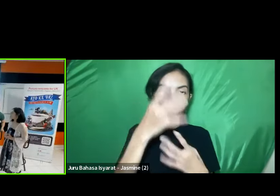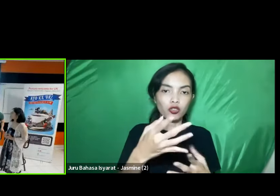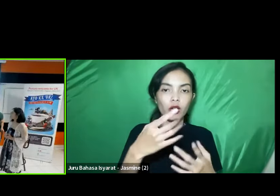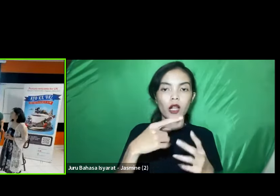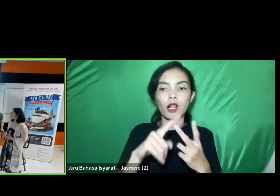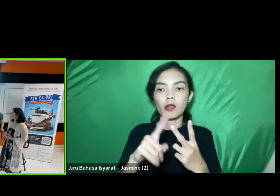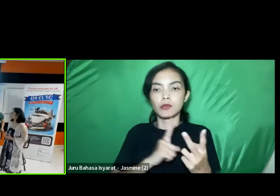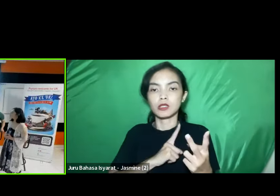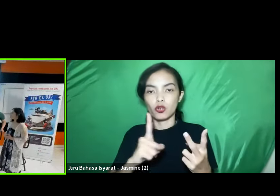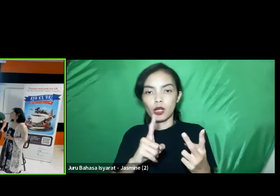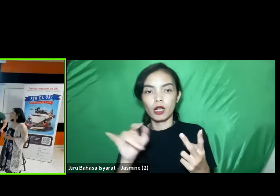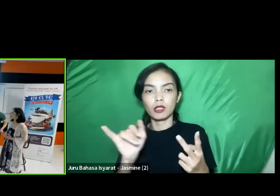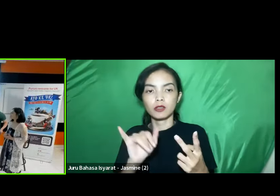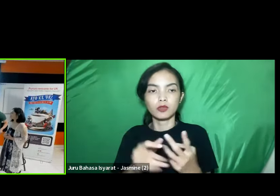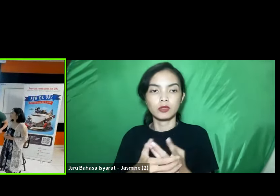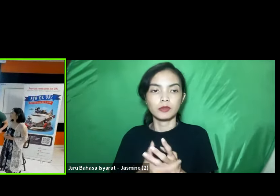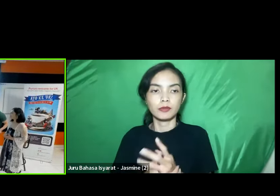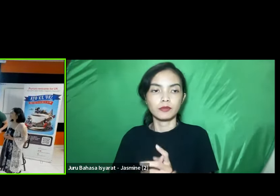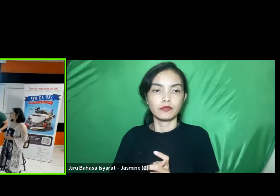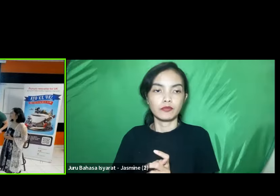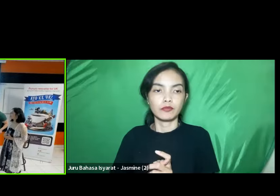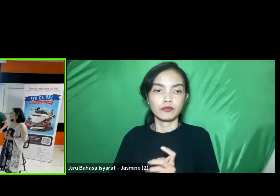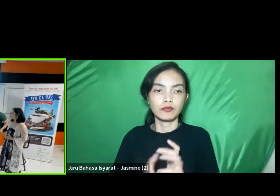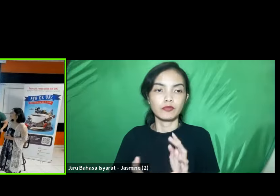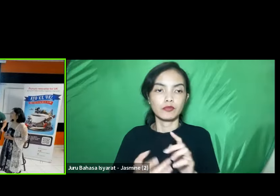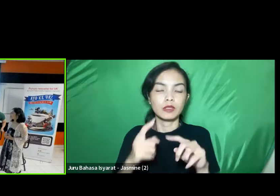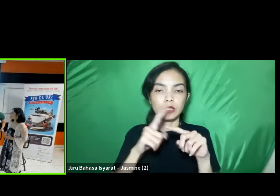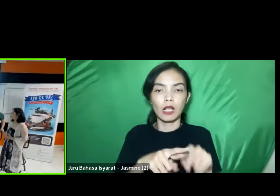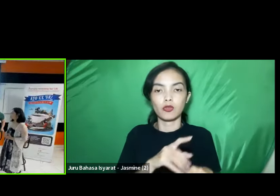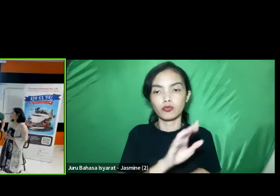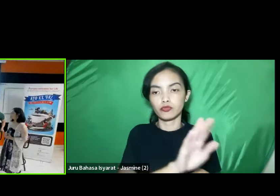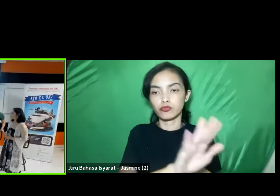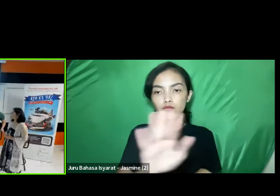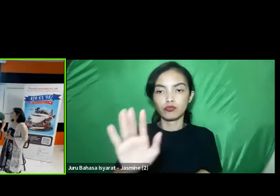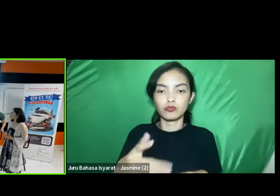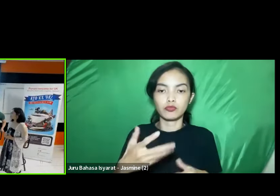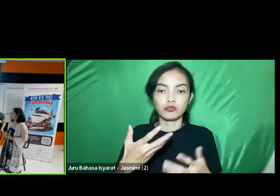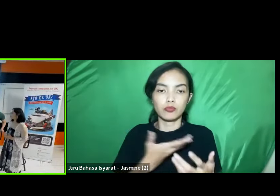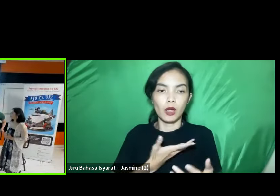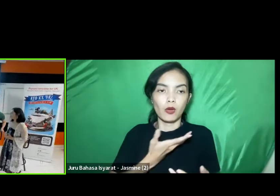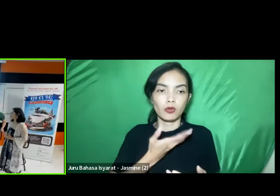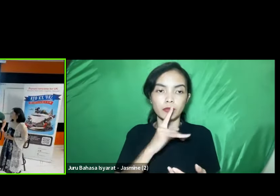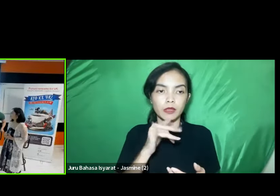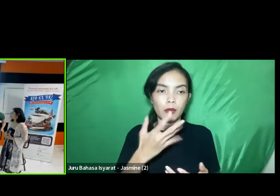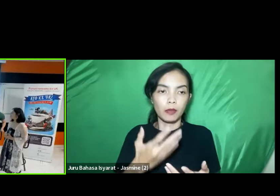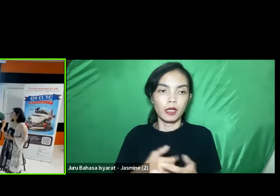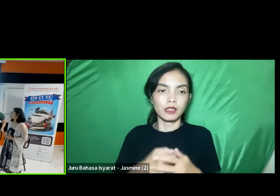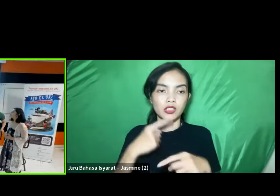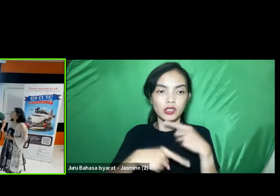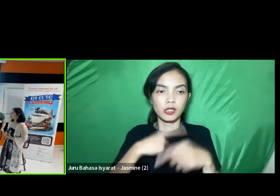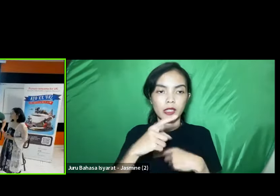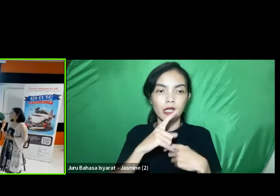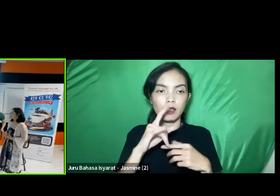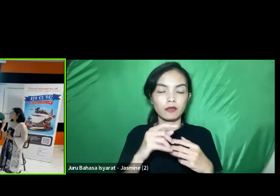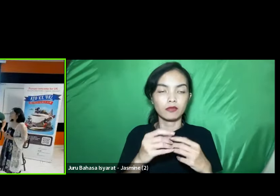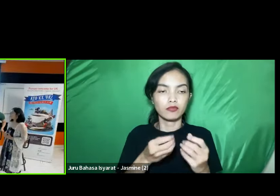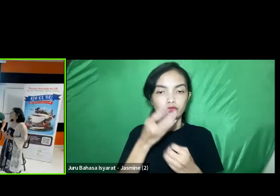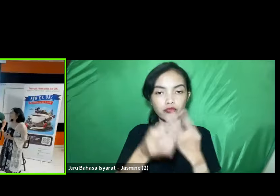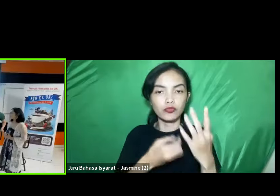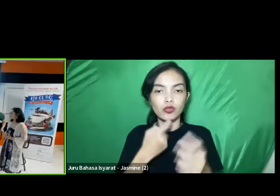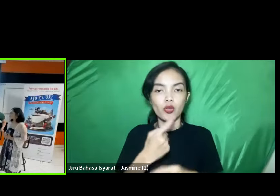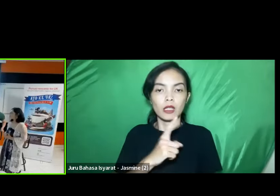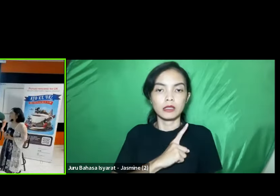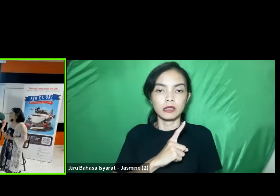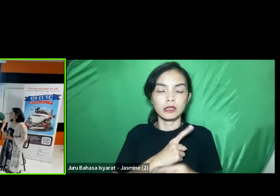Personal juga kan gitu sih tapi ya balik lagi Terserah kalian mau mengembangkan cerita tentang karakter dan